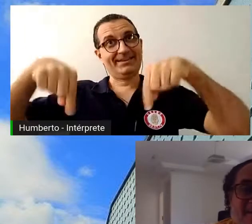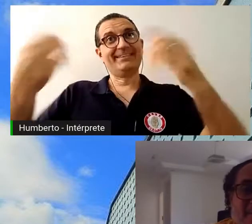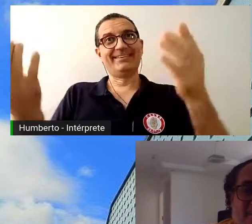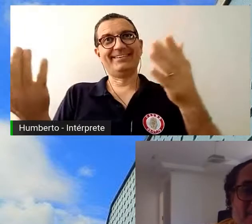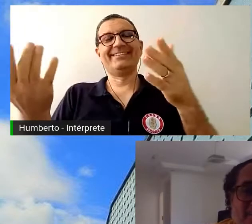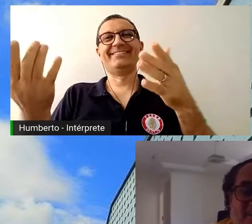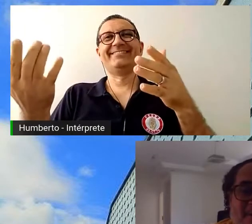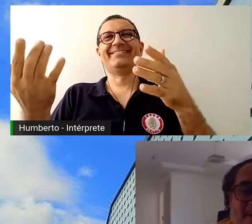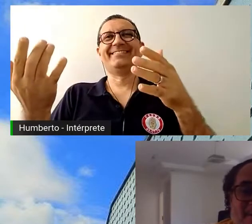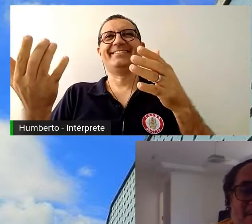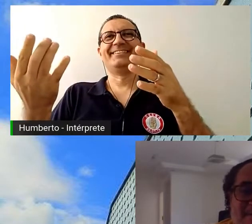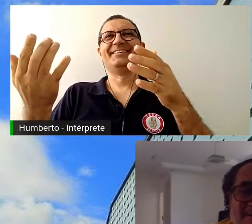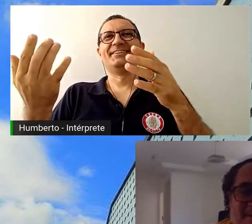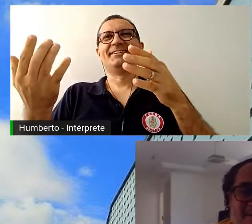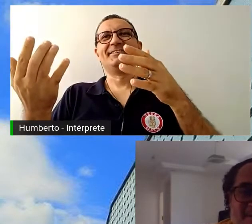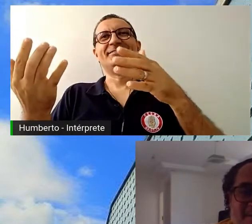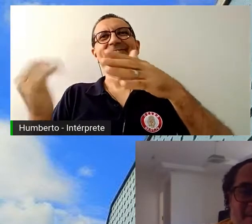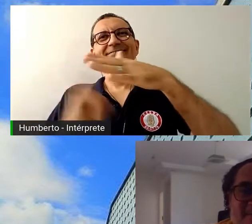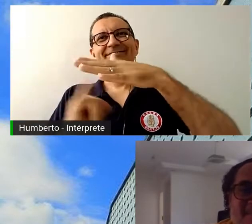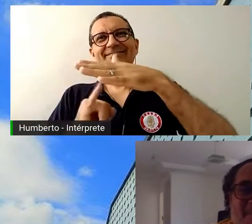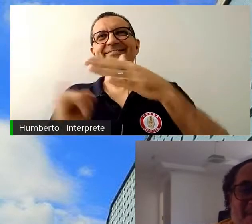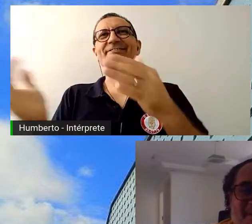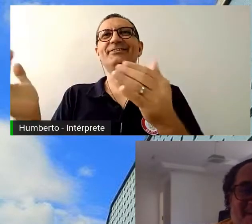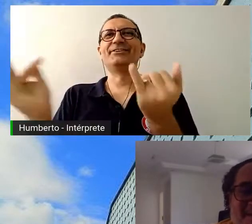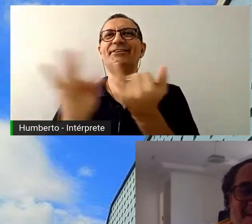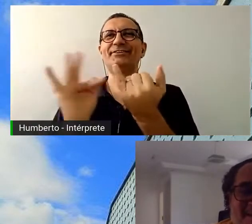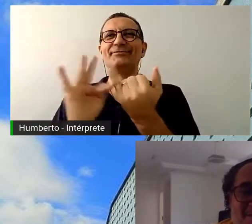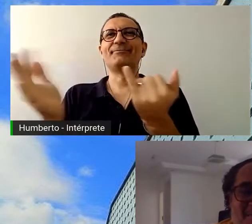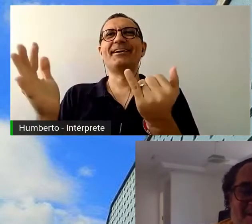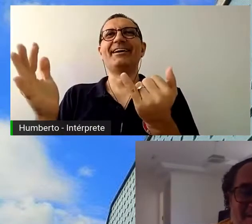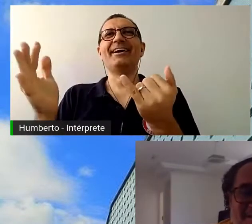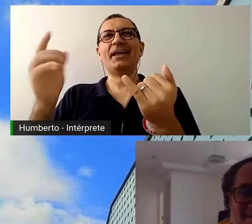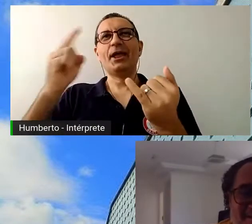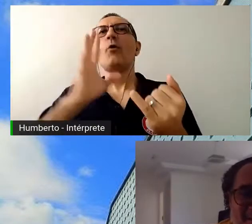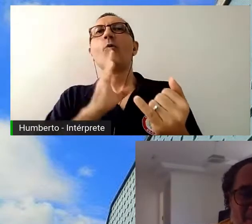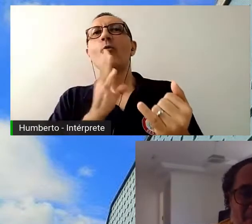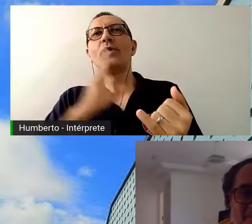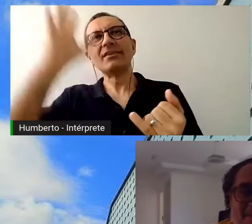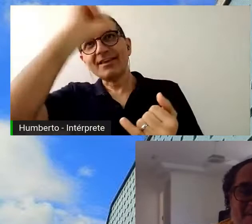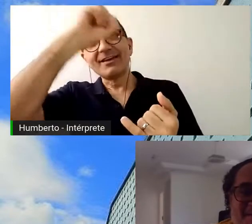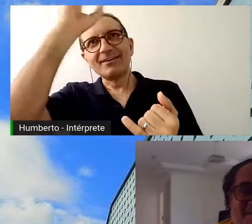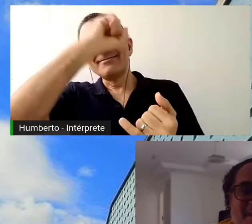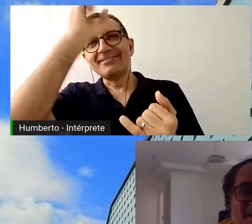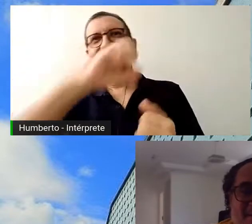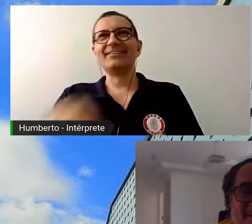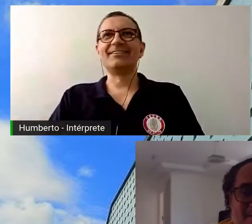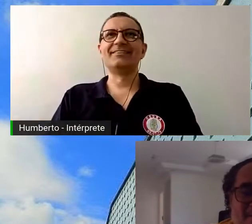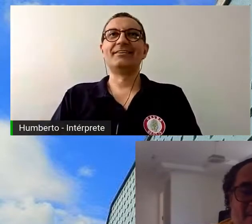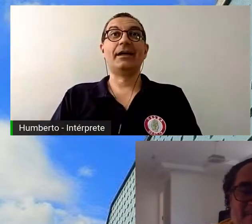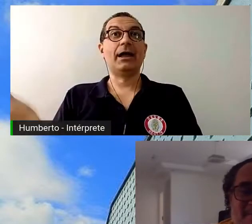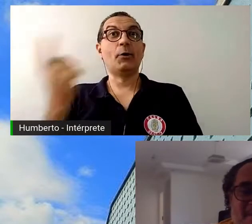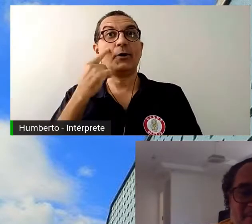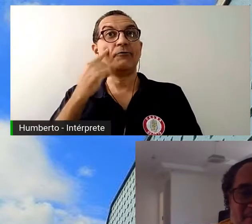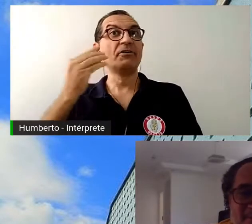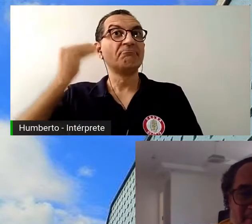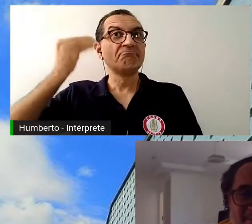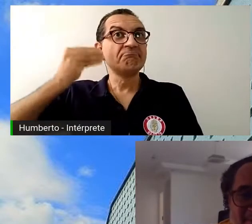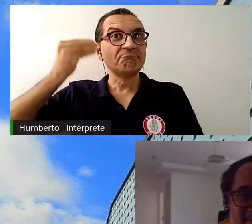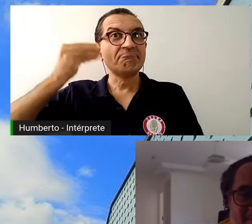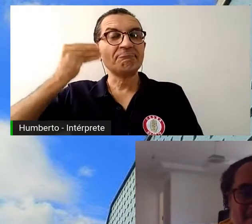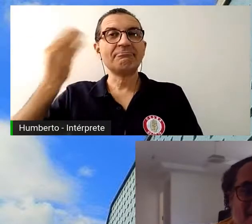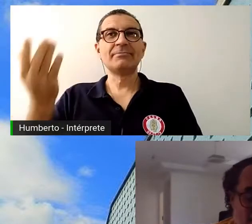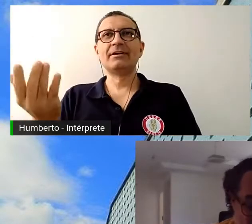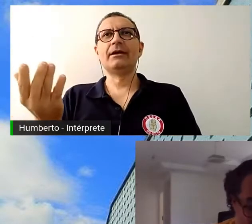ciência. Vamos colocar a nossa reverência a um saber que é da experiência, né? A professora Maria Ciabatta é uma das maiores